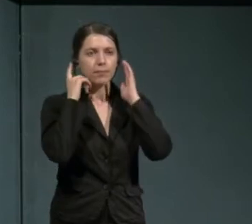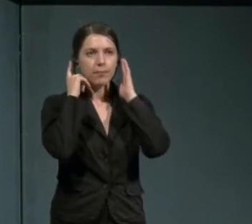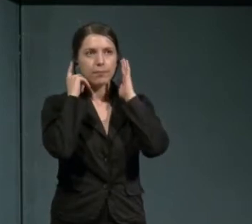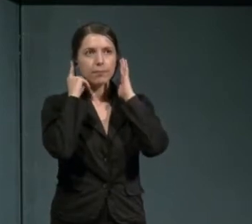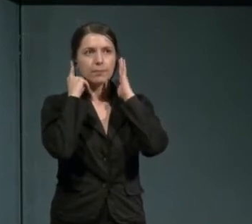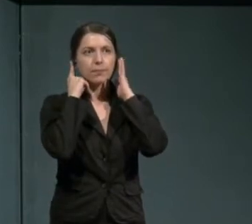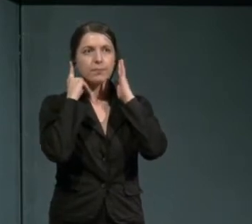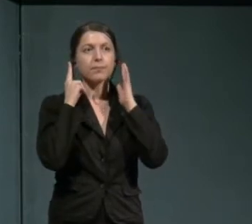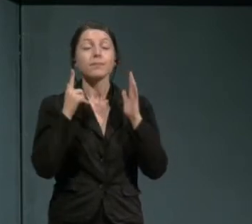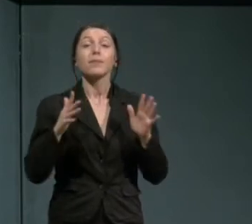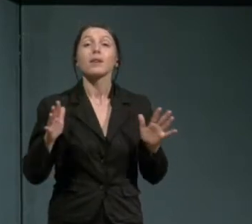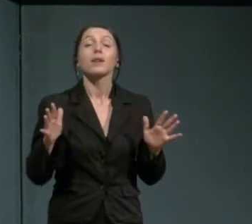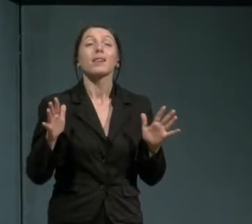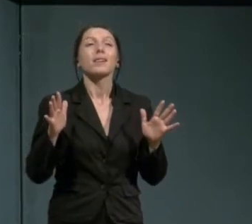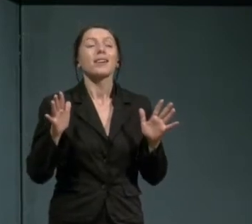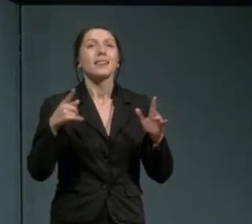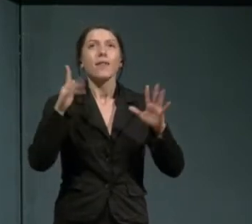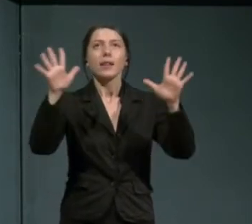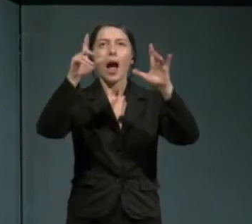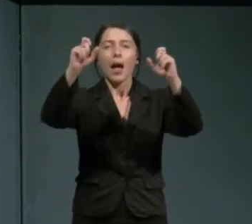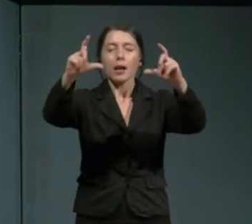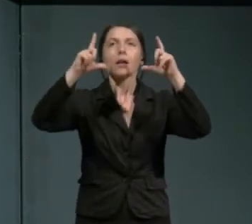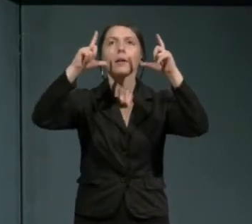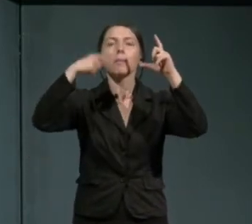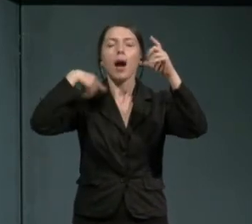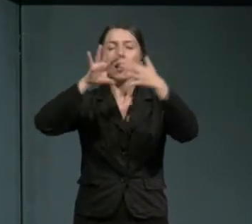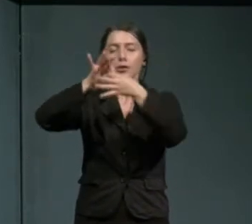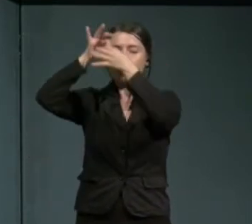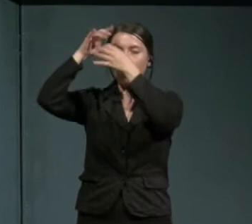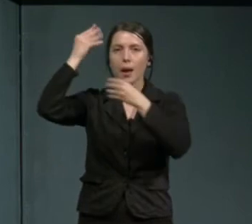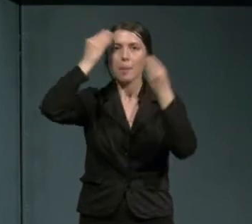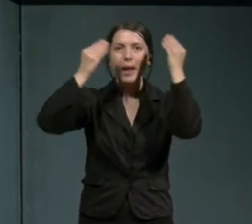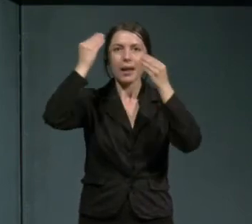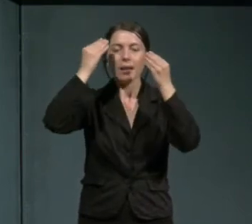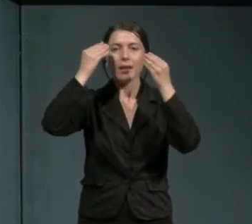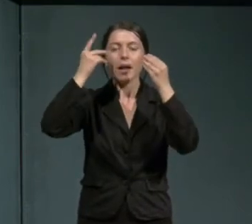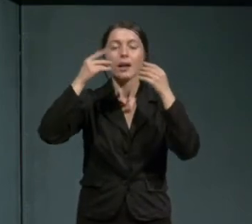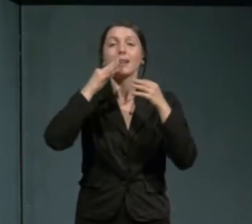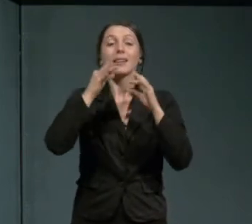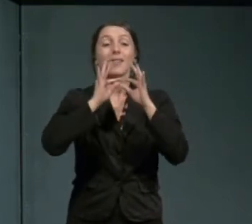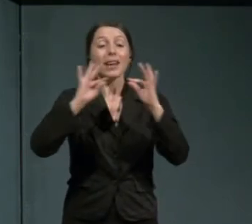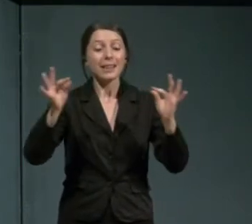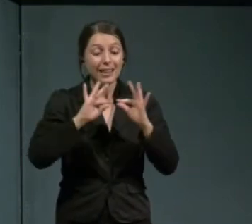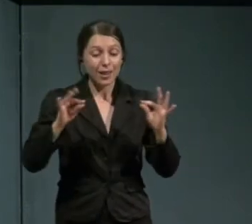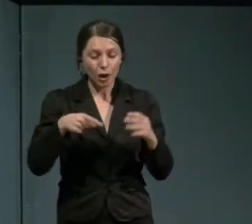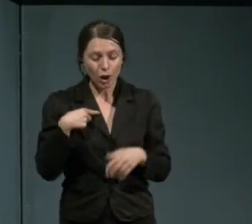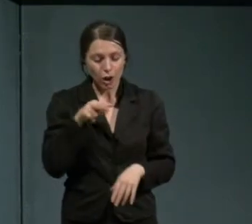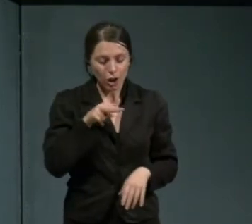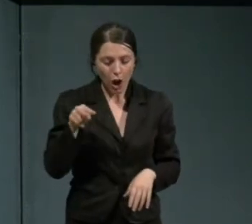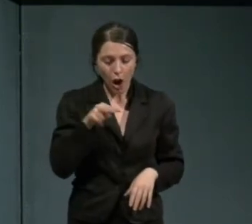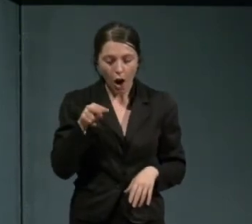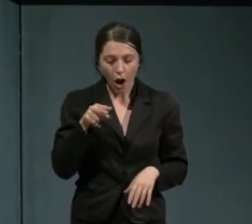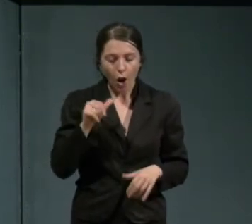l'immagine induce il pensiero la descrizione porterà indurrà il